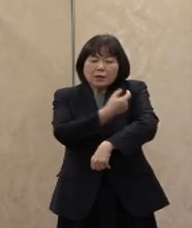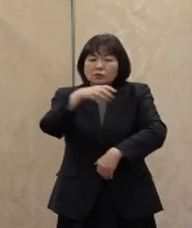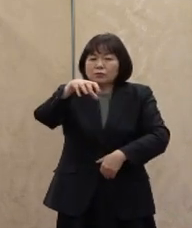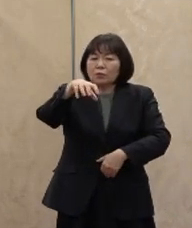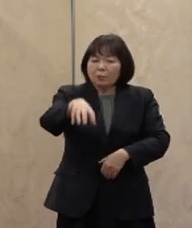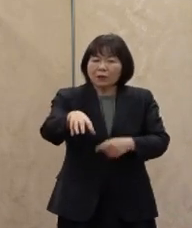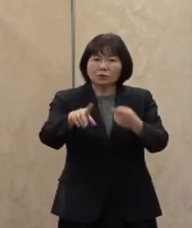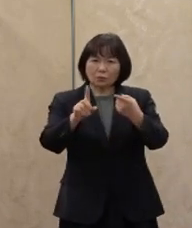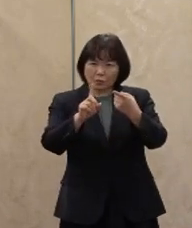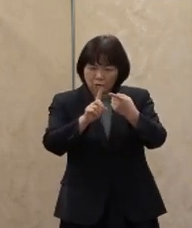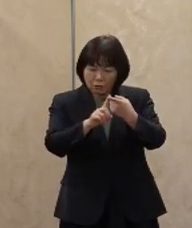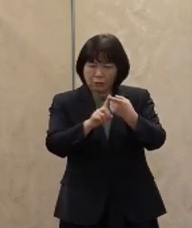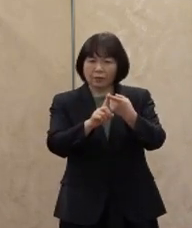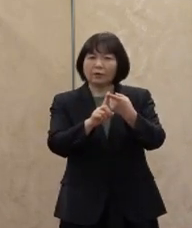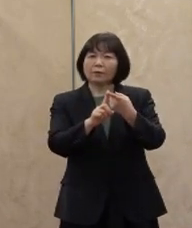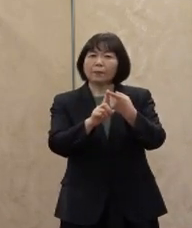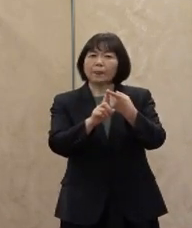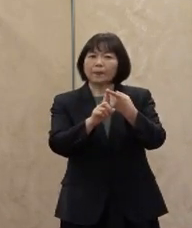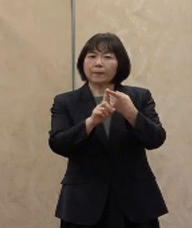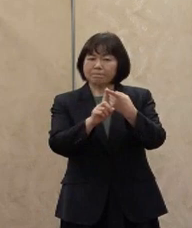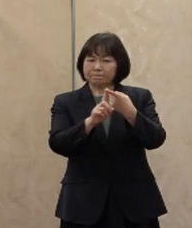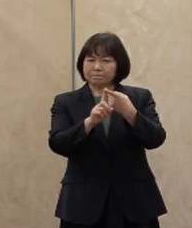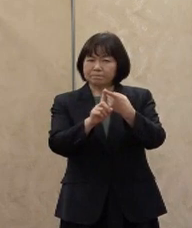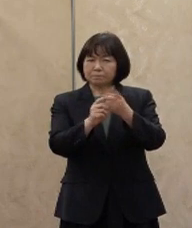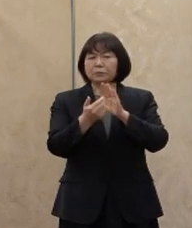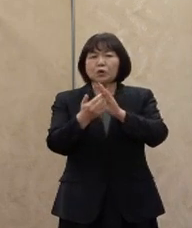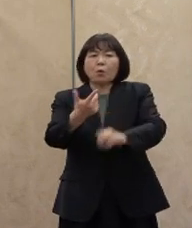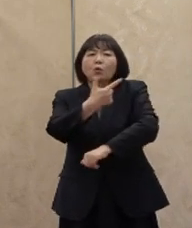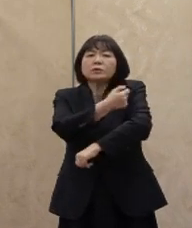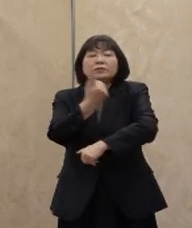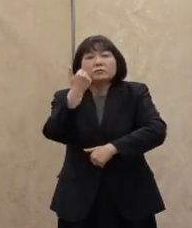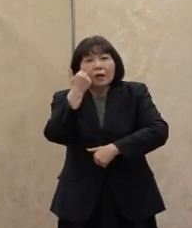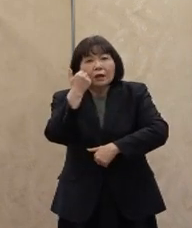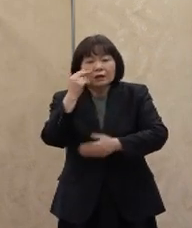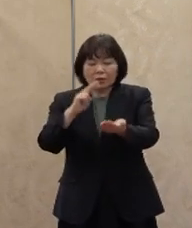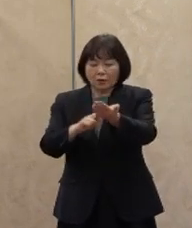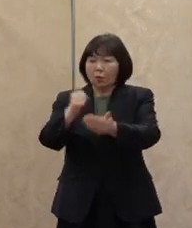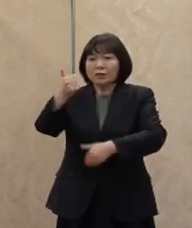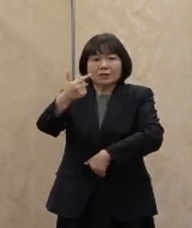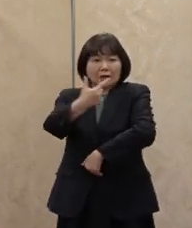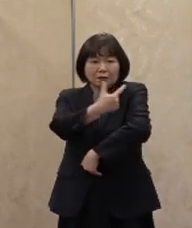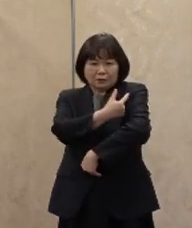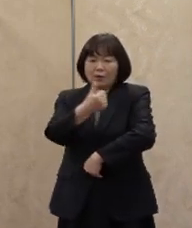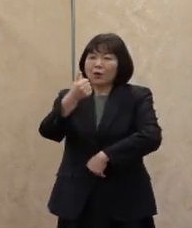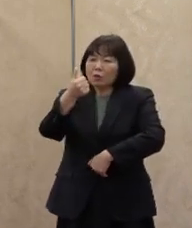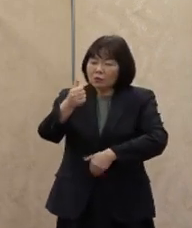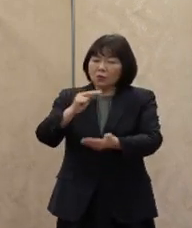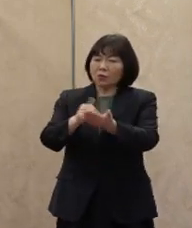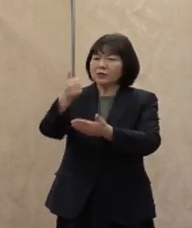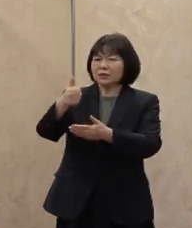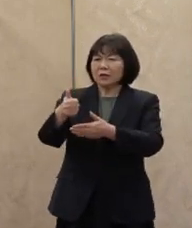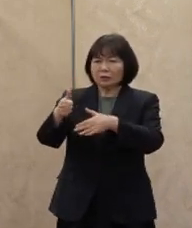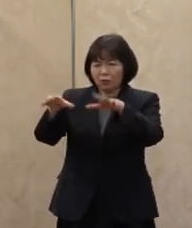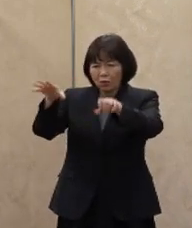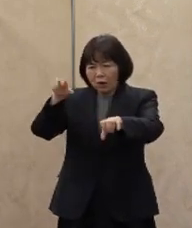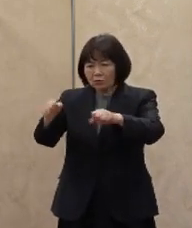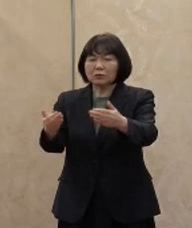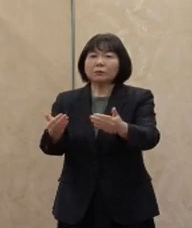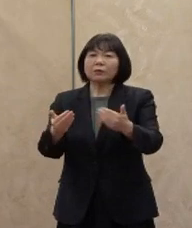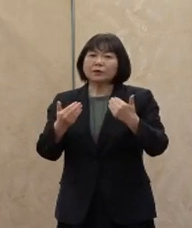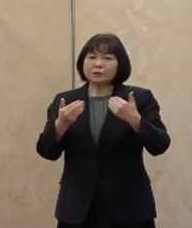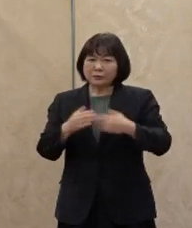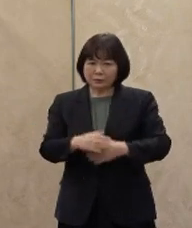ったり、あとはあの予防接種するのはお医者さんがやりますから、お医者さんの確保であったり、まあ、そういったところについ